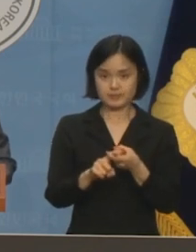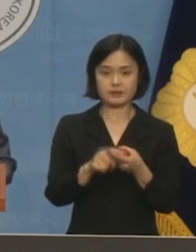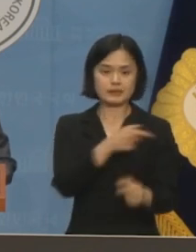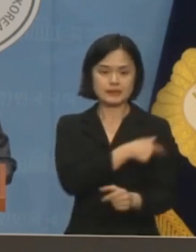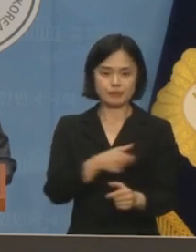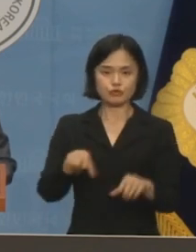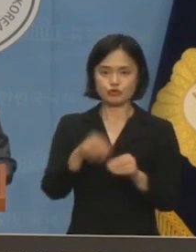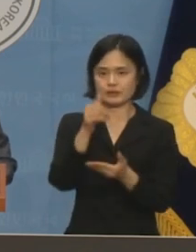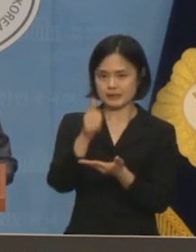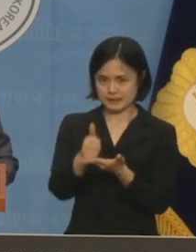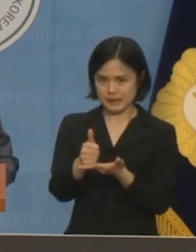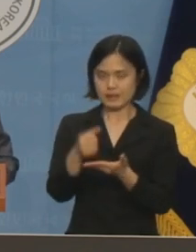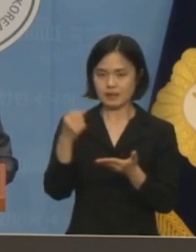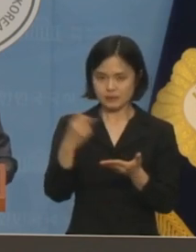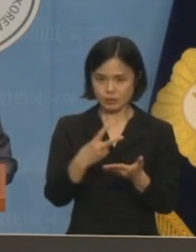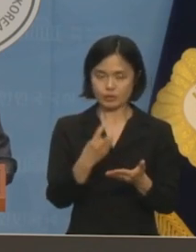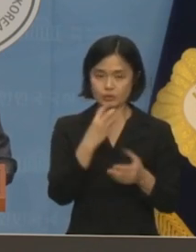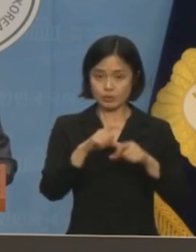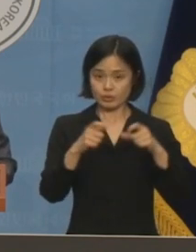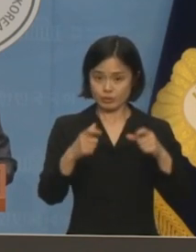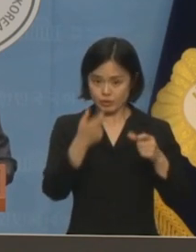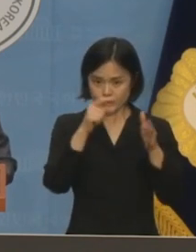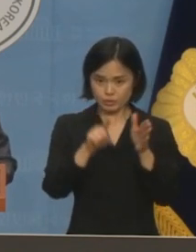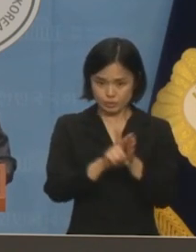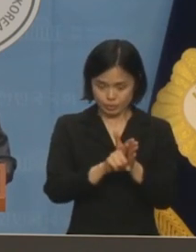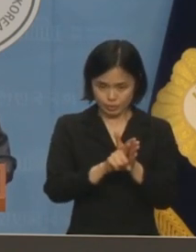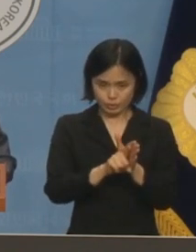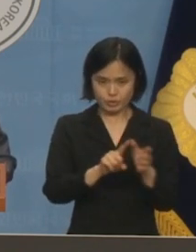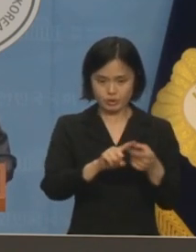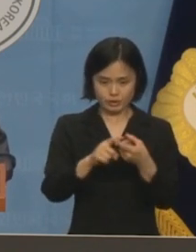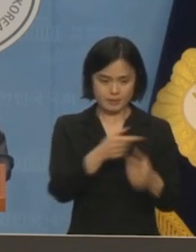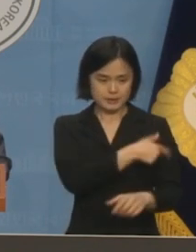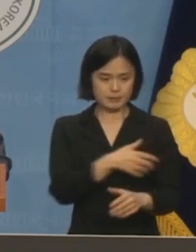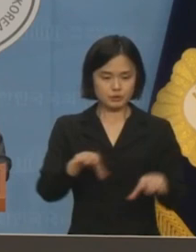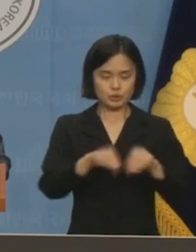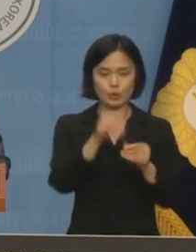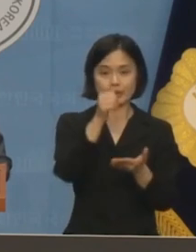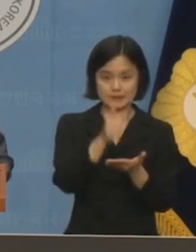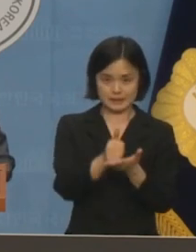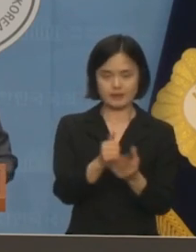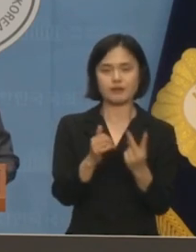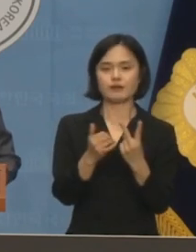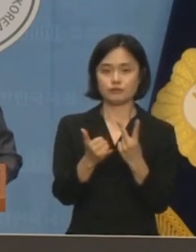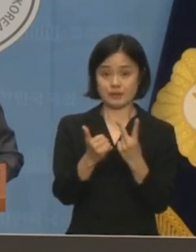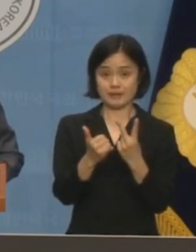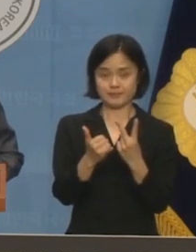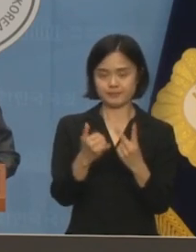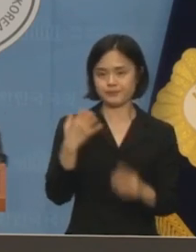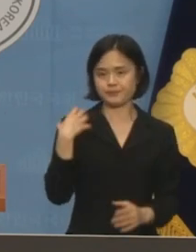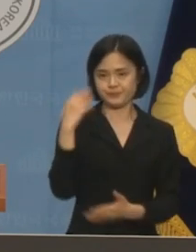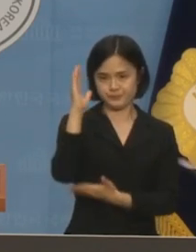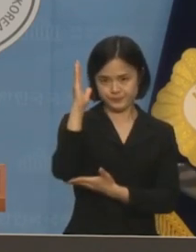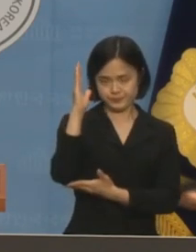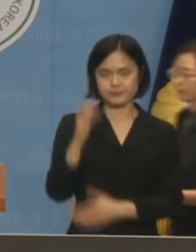수도권 기독교 총연합회 사무총장 박정호 목사님께서 이어서 두 분이 성명서 낭독해 주시겠습니다.